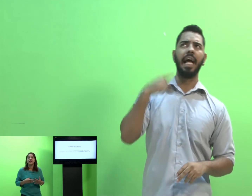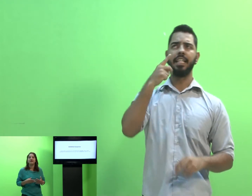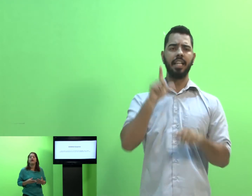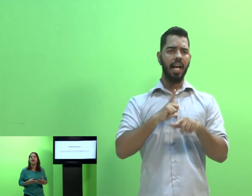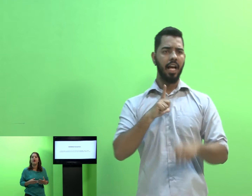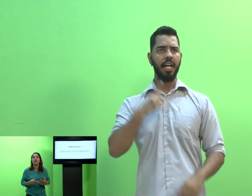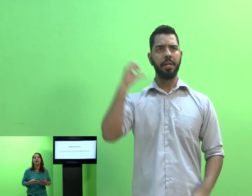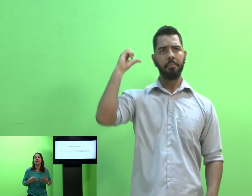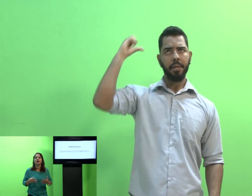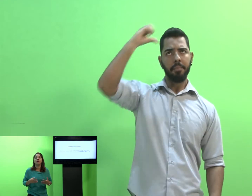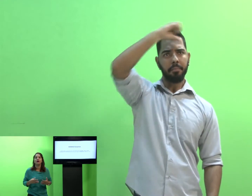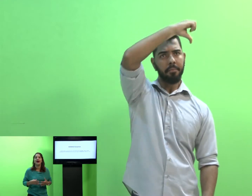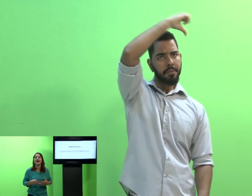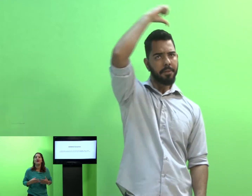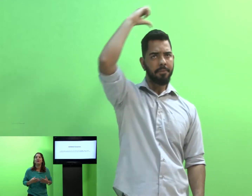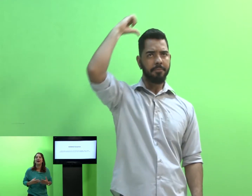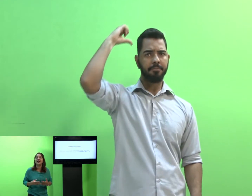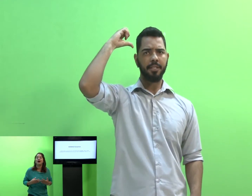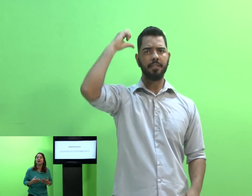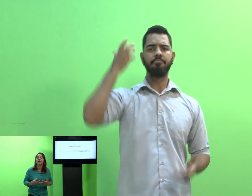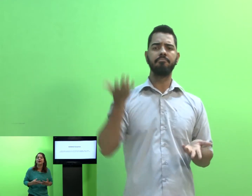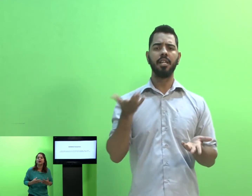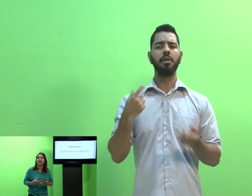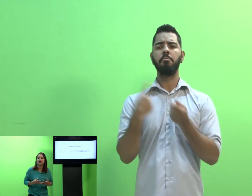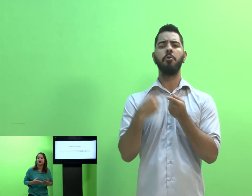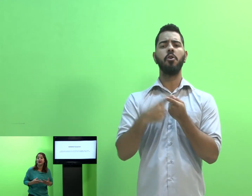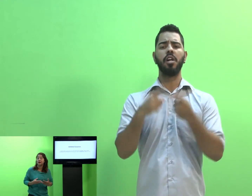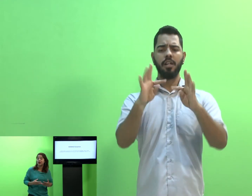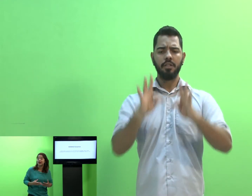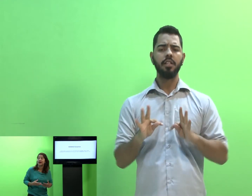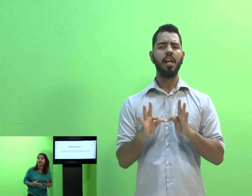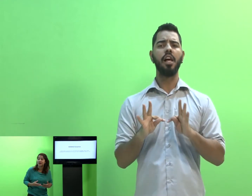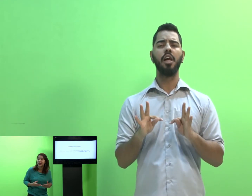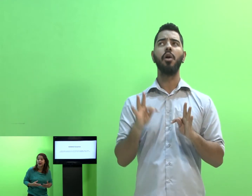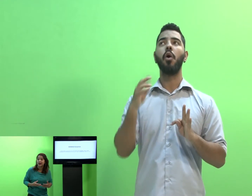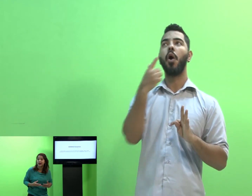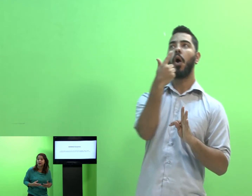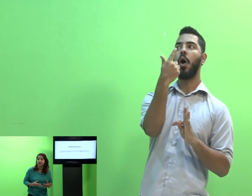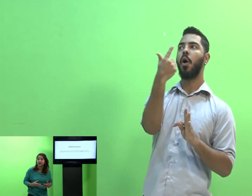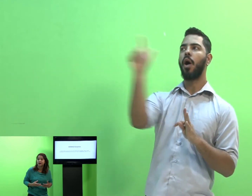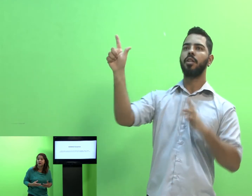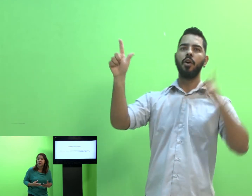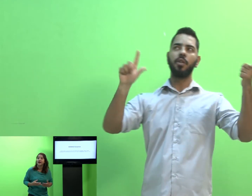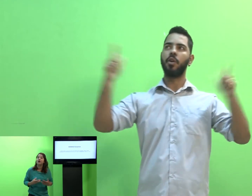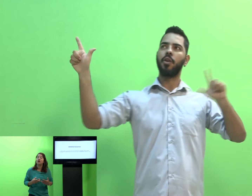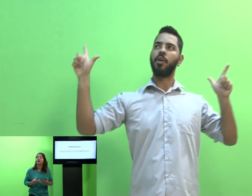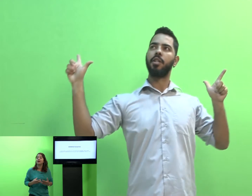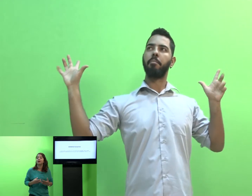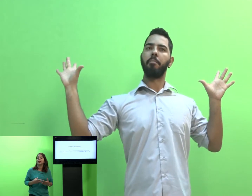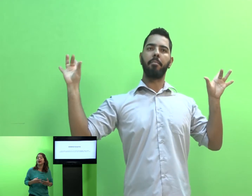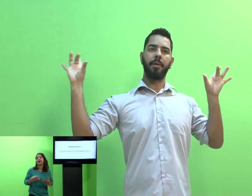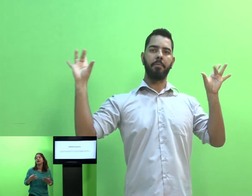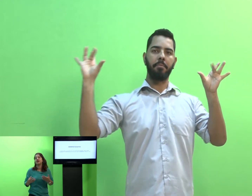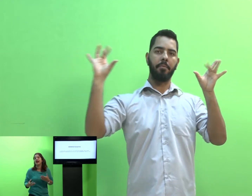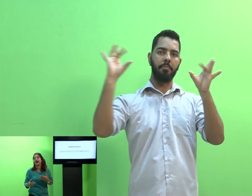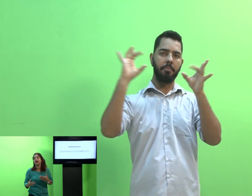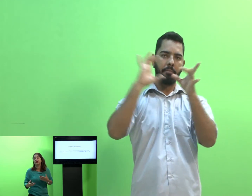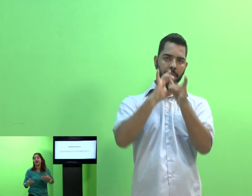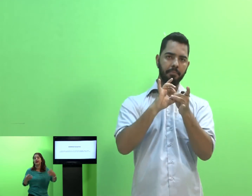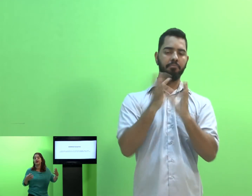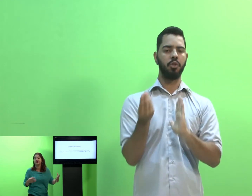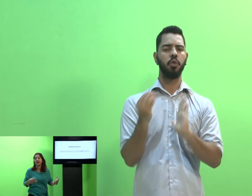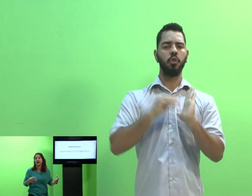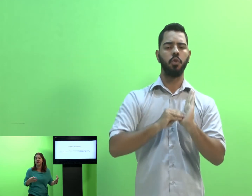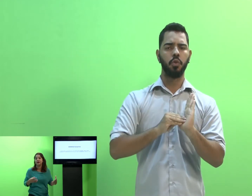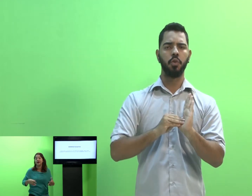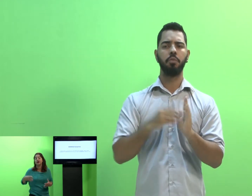e o que levou o autor a recuperar o texto anterior em seu processo de criação? E como se processa o